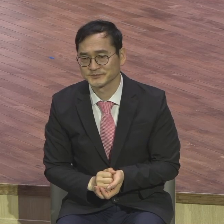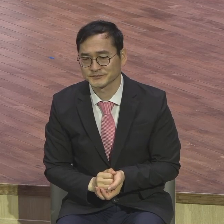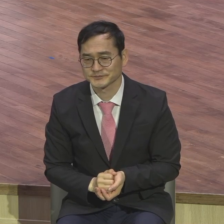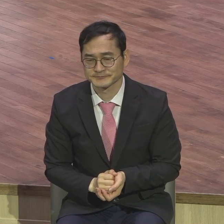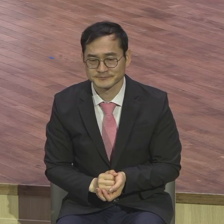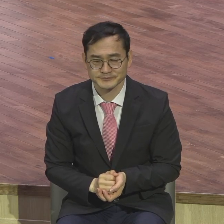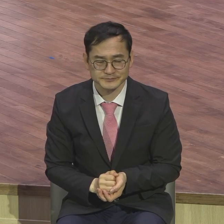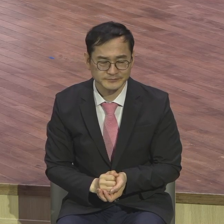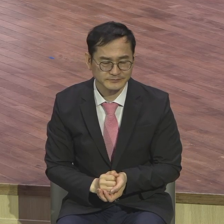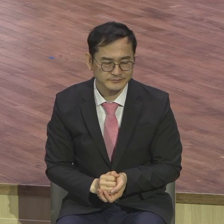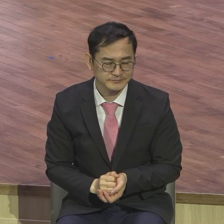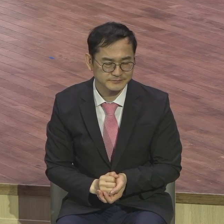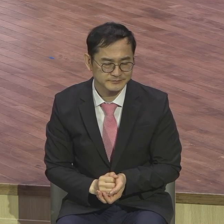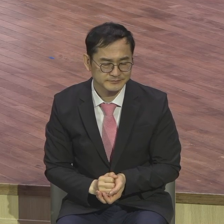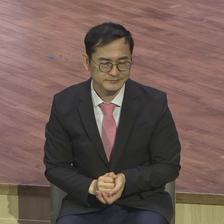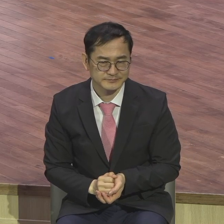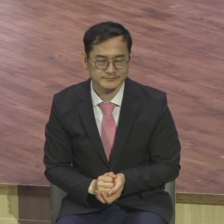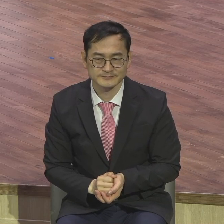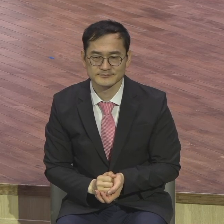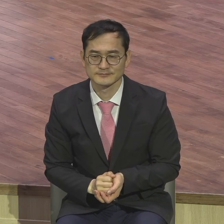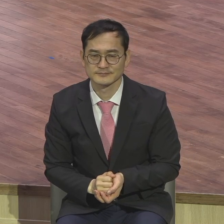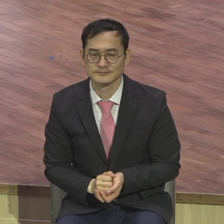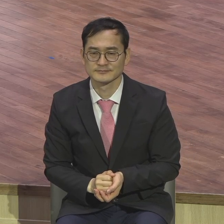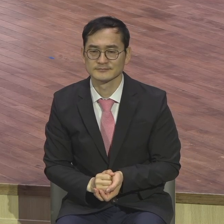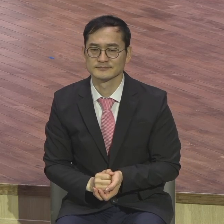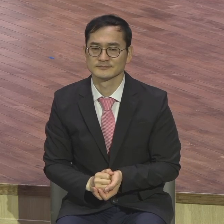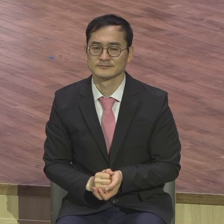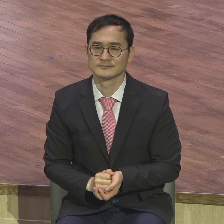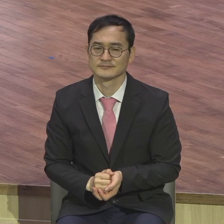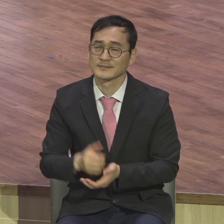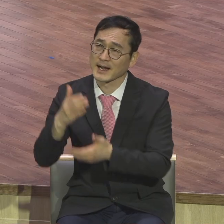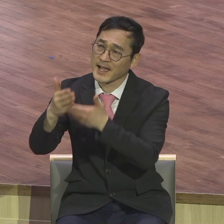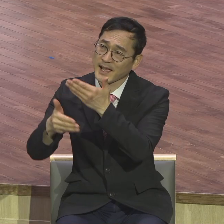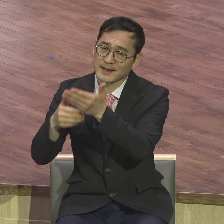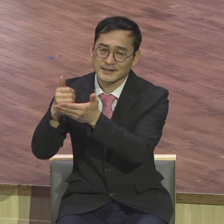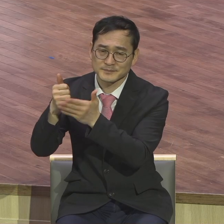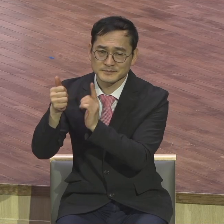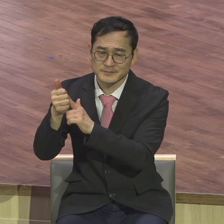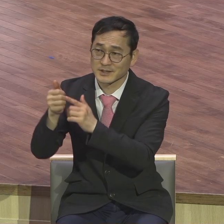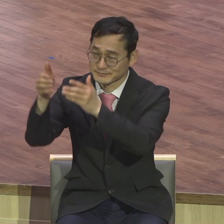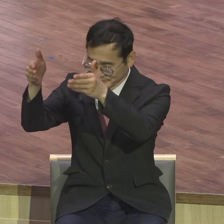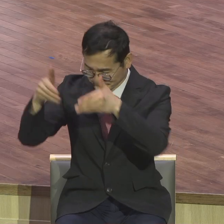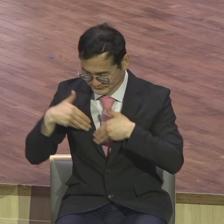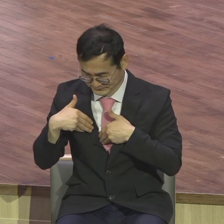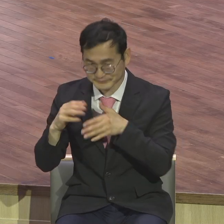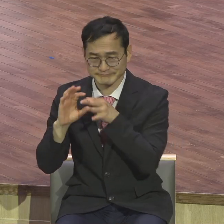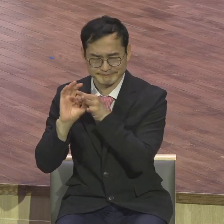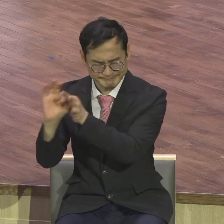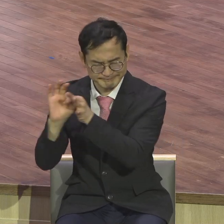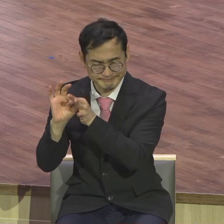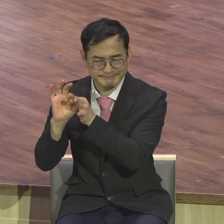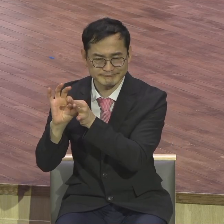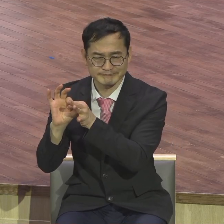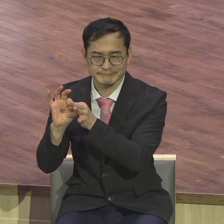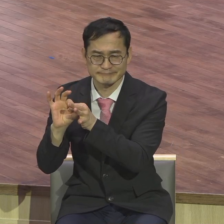그래 변질이 안 돼. 그래야 쉼이 계속 솟아나. 지루하지 않아.